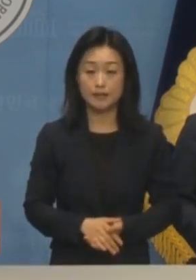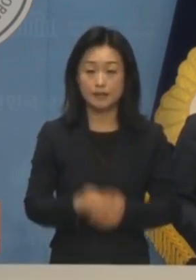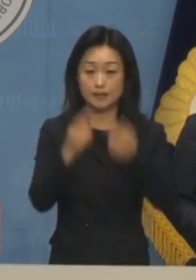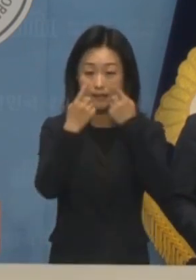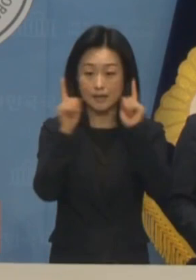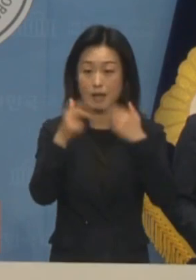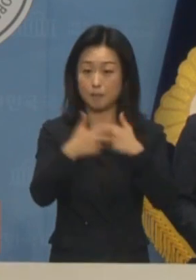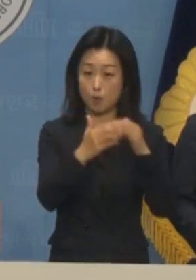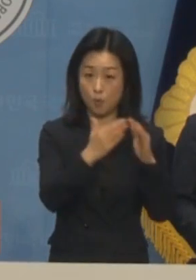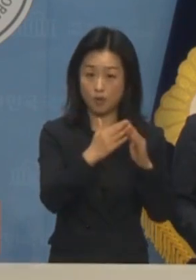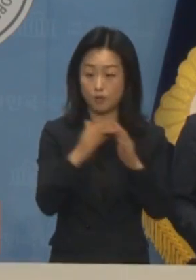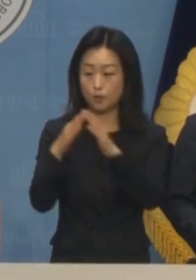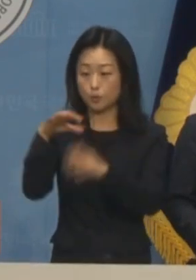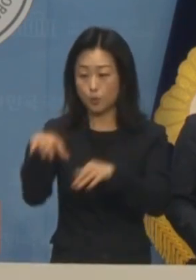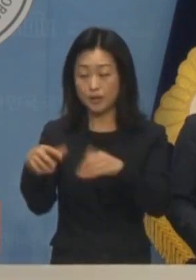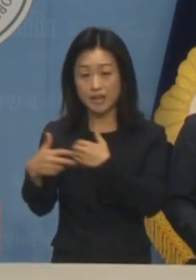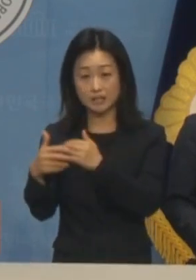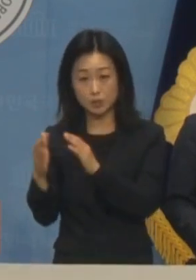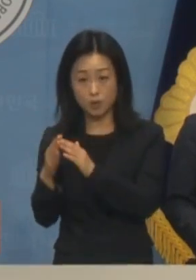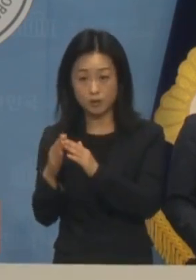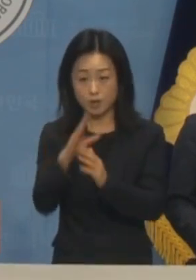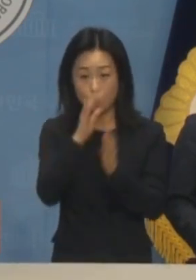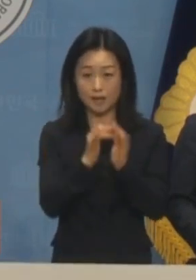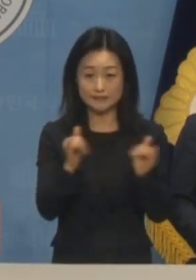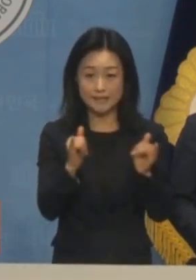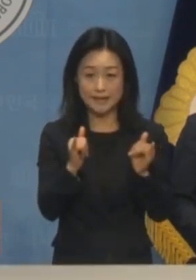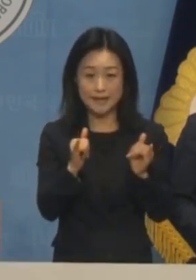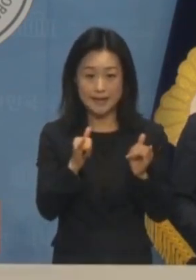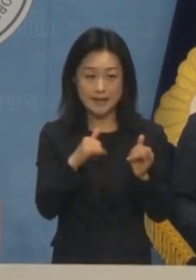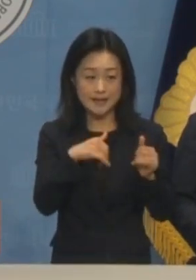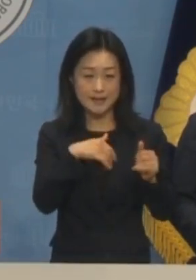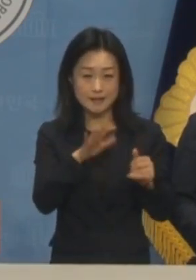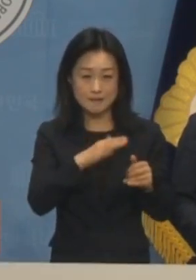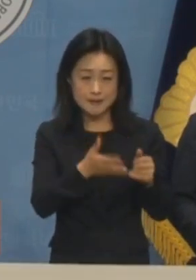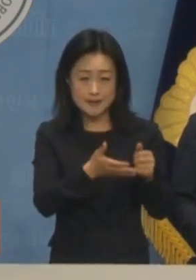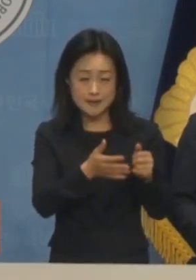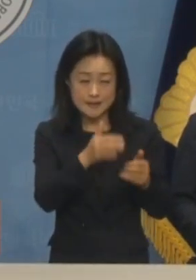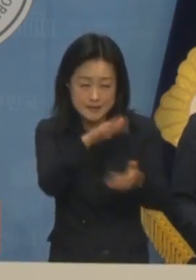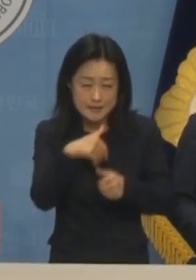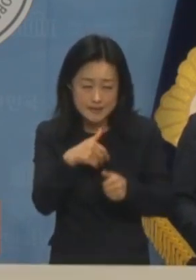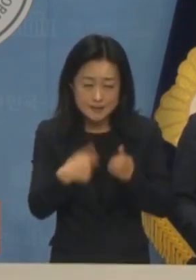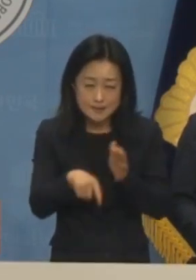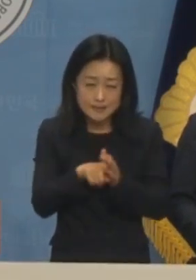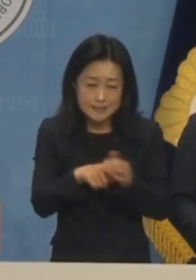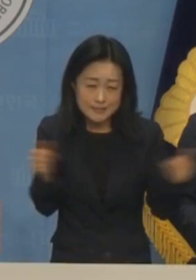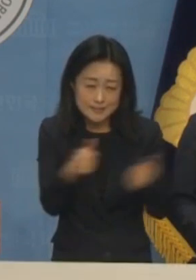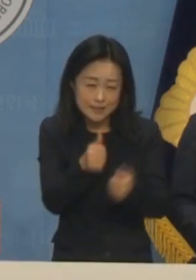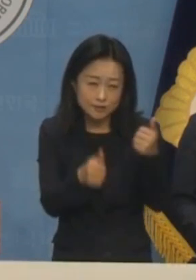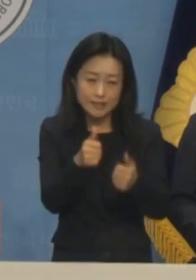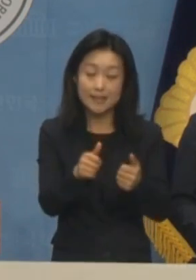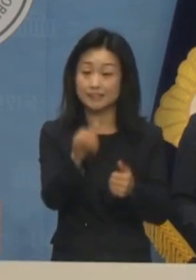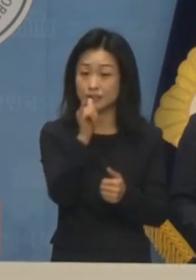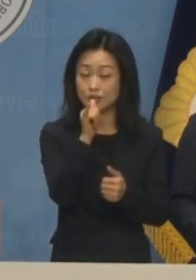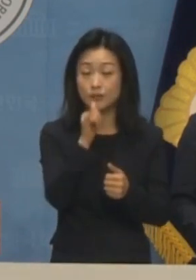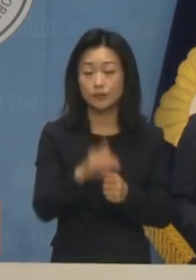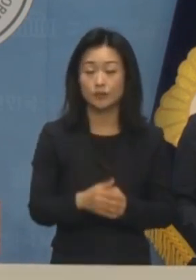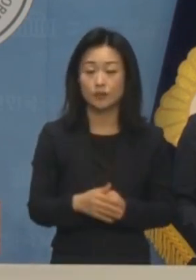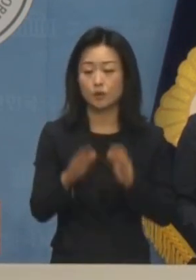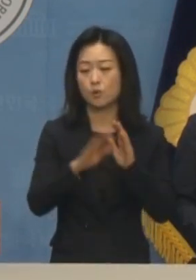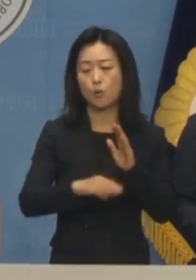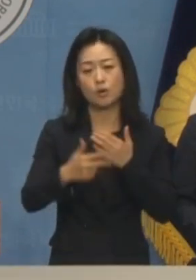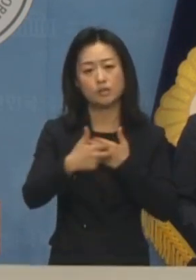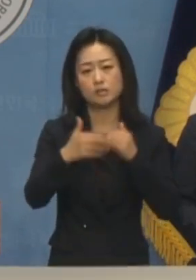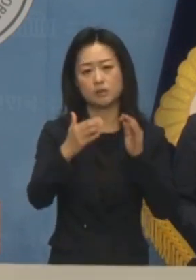대학병원과 동네 의원이 환자를 놓고 경쟁하는 무정부적인 의료 체계, 취약한